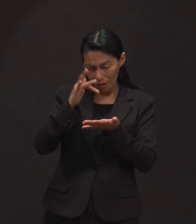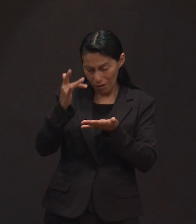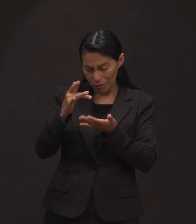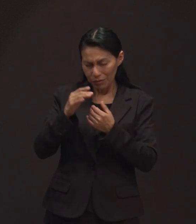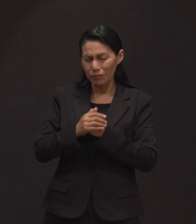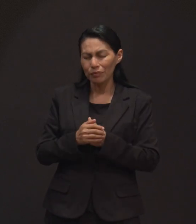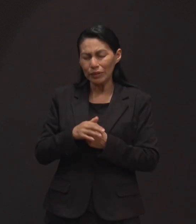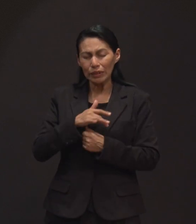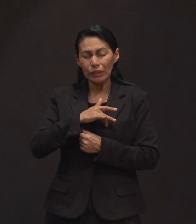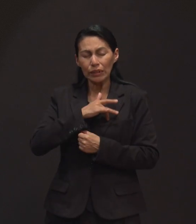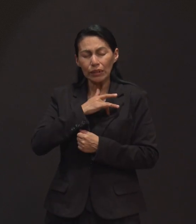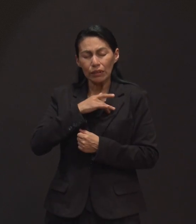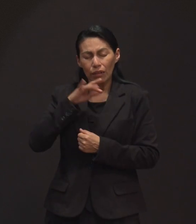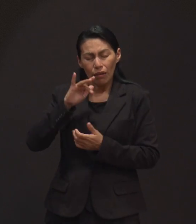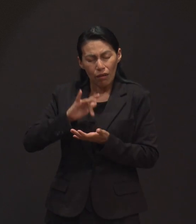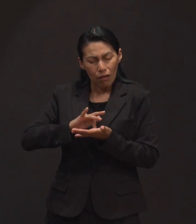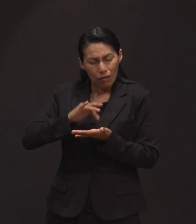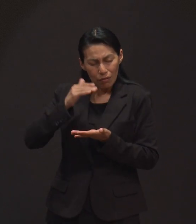gracias, Señor,